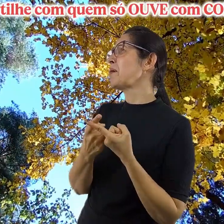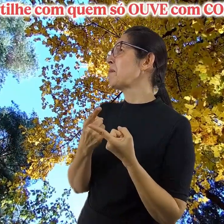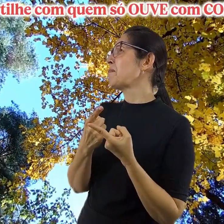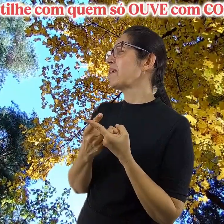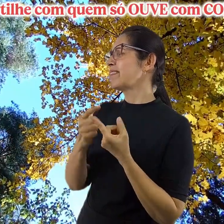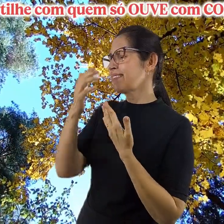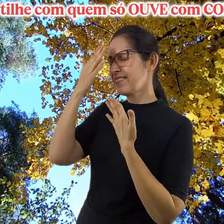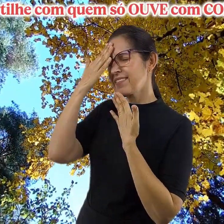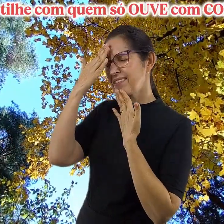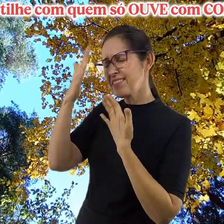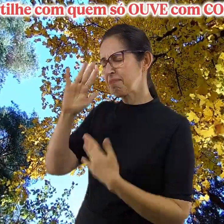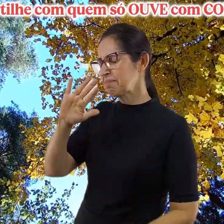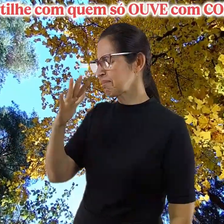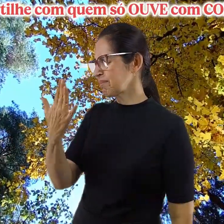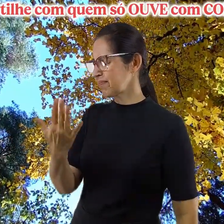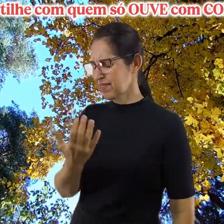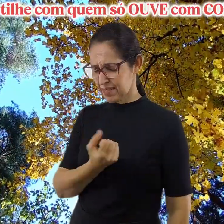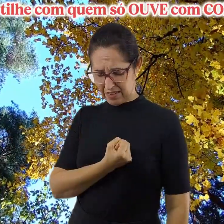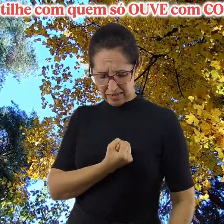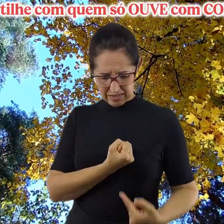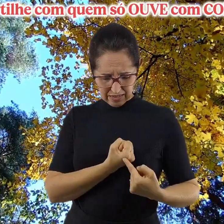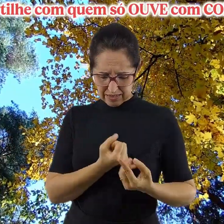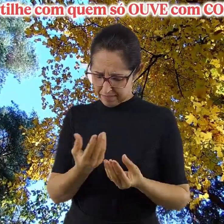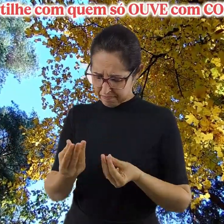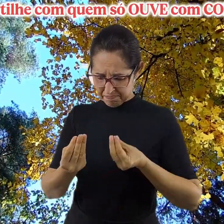grande salvação.